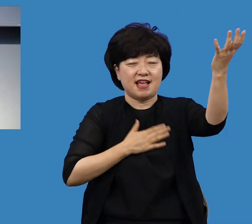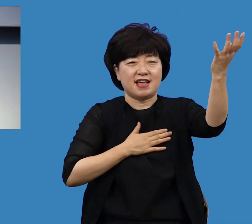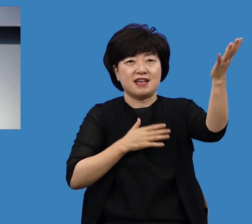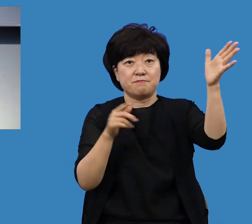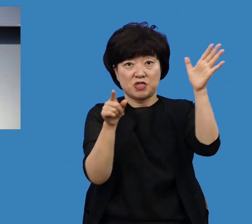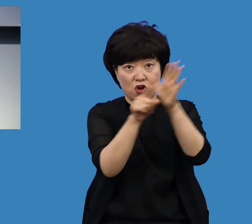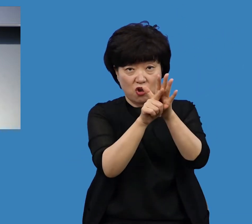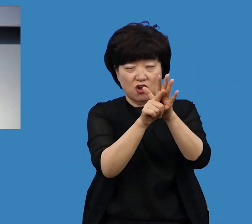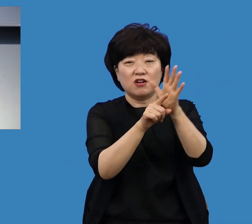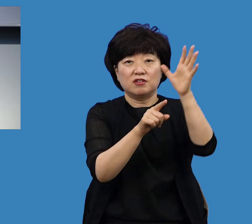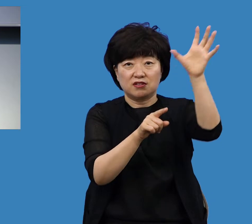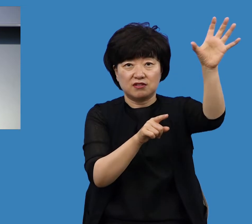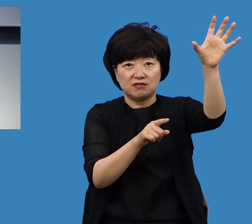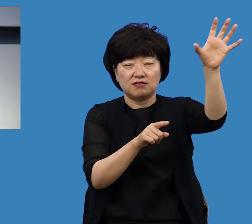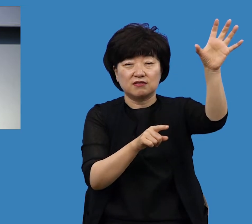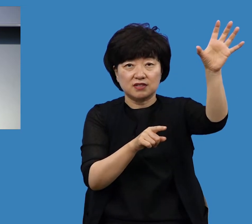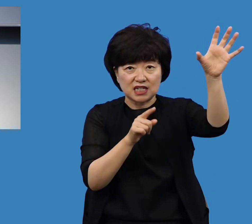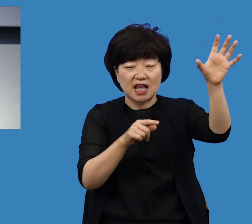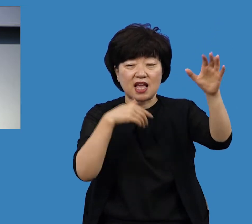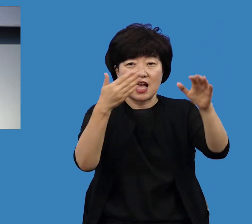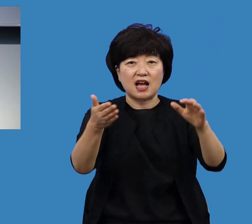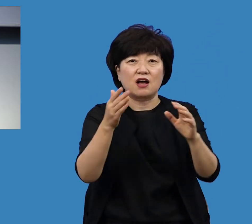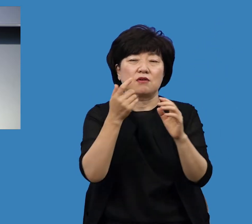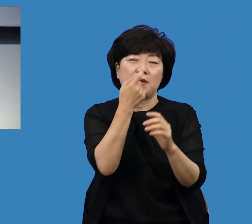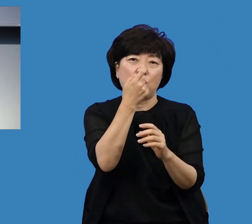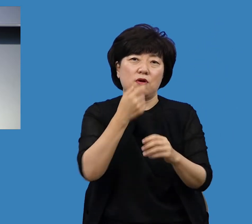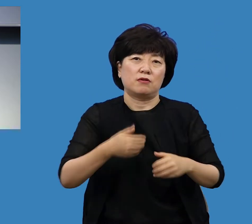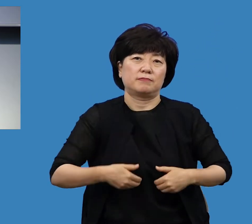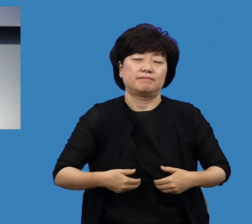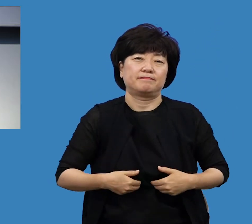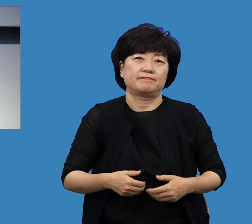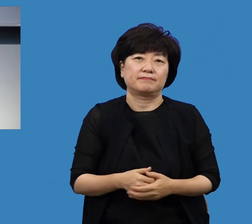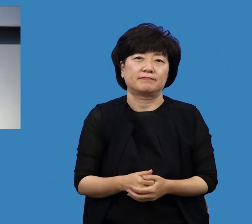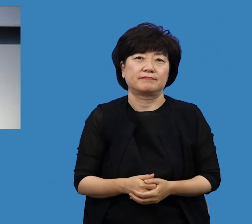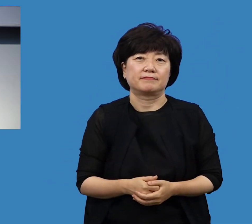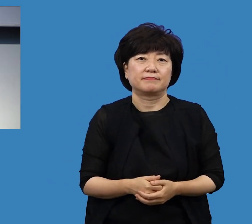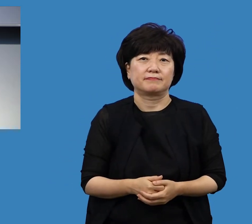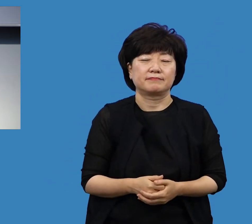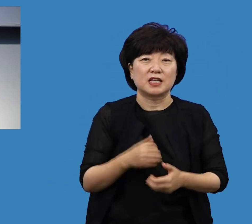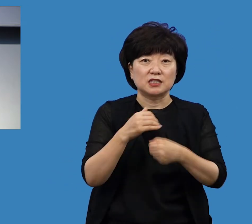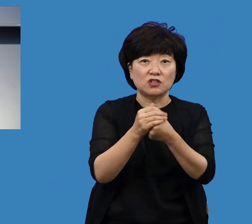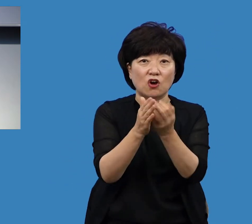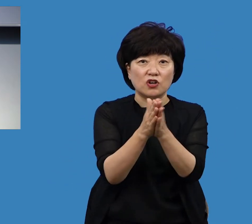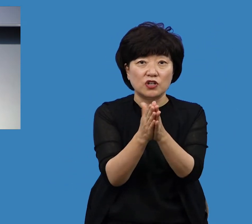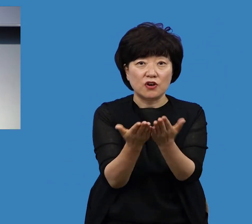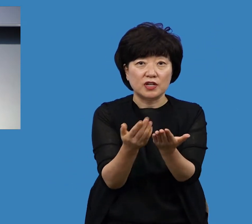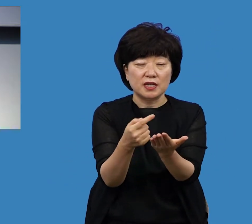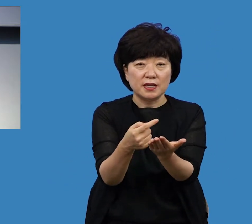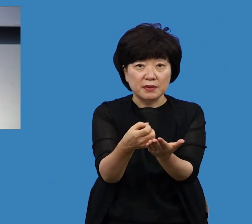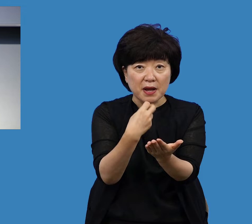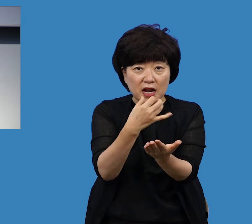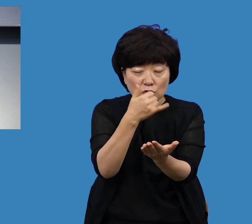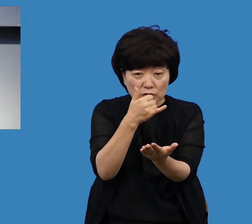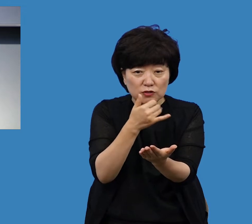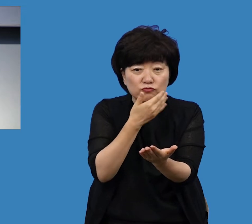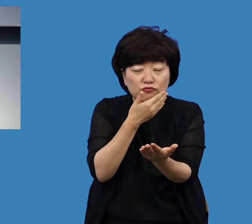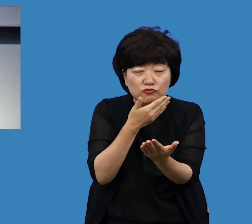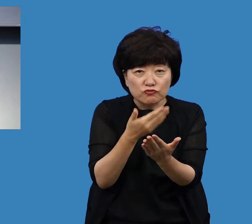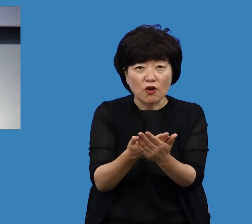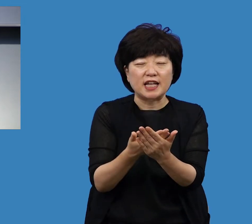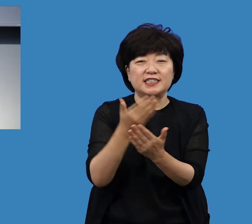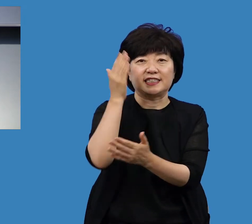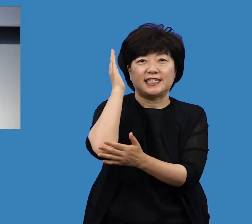그 다음 영적인 원리에 대한 걸 살펴볼 수 있는 방법이 없어요. 예, 자, 그래서 하여간 성경이 던지고 있는 아주 중요한 메시지